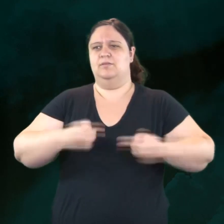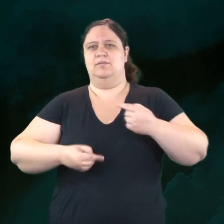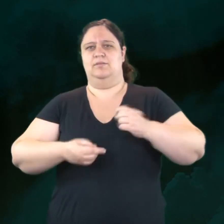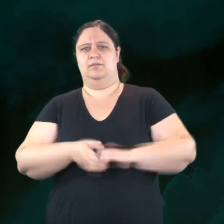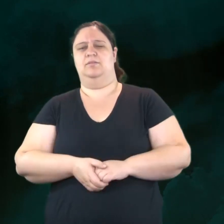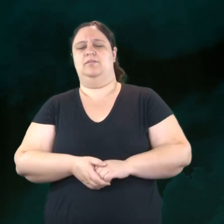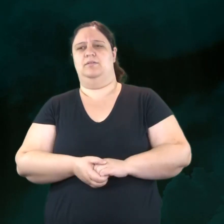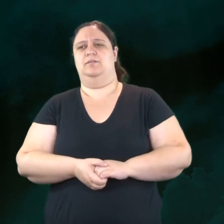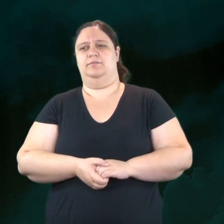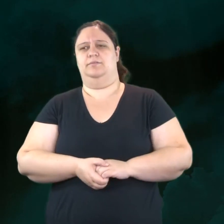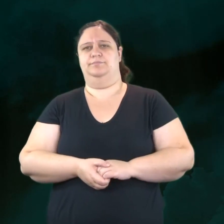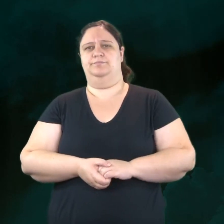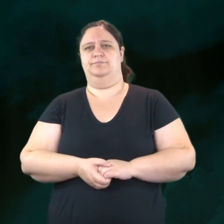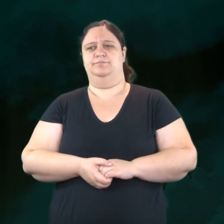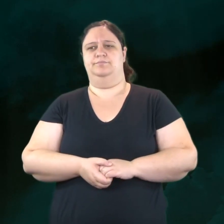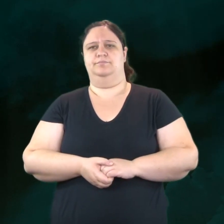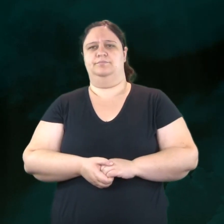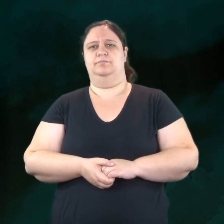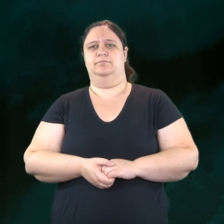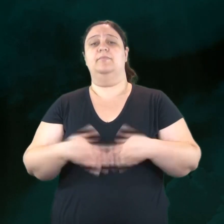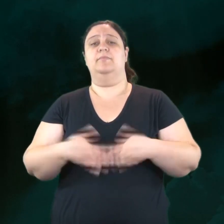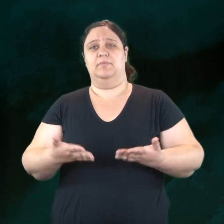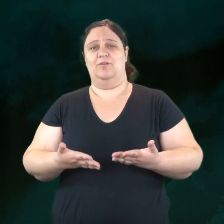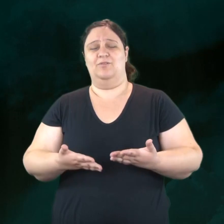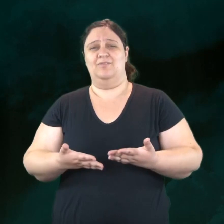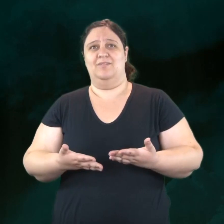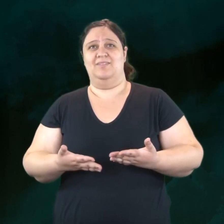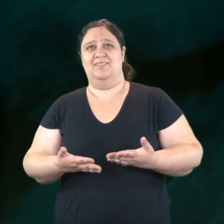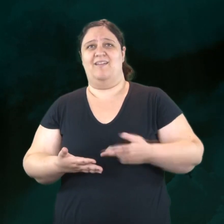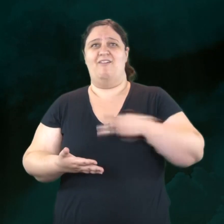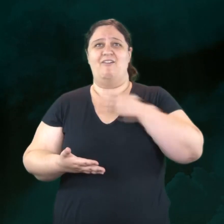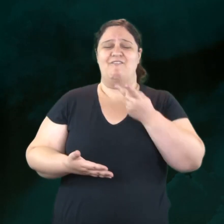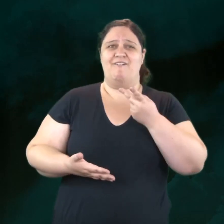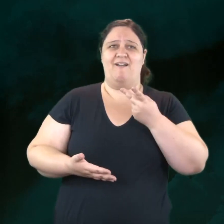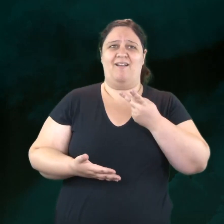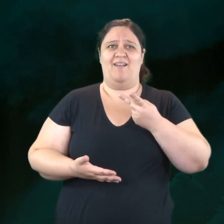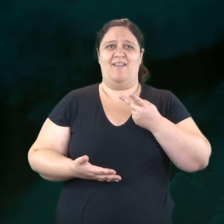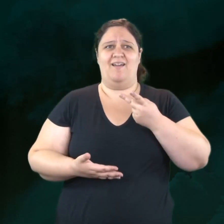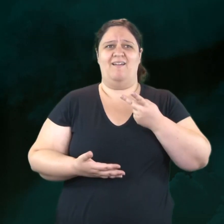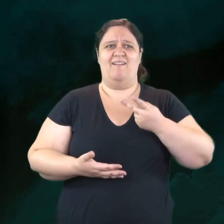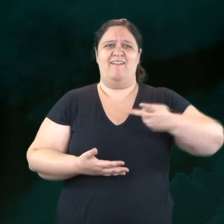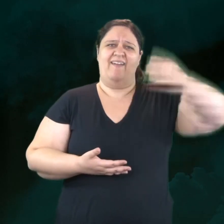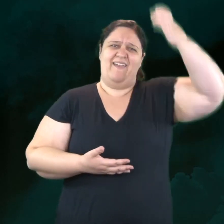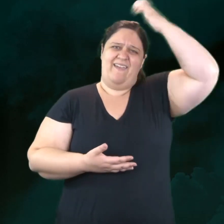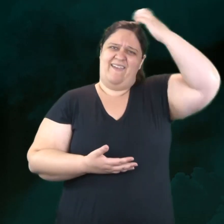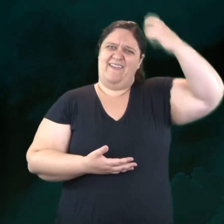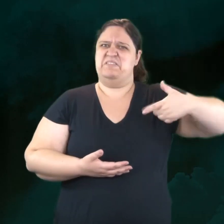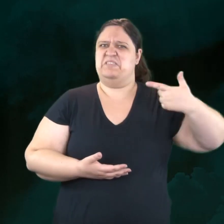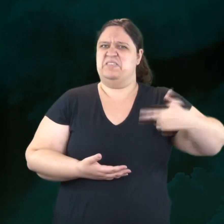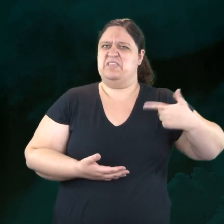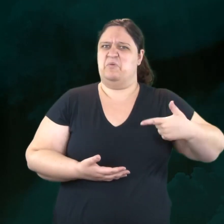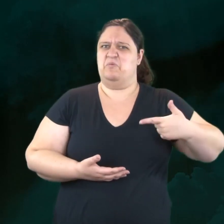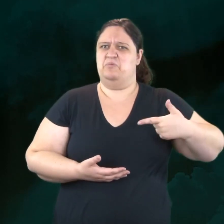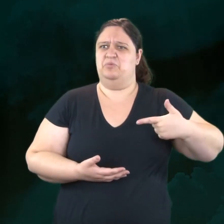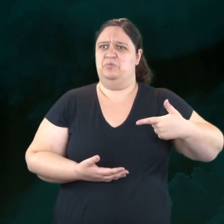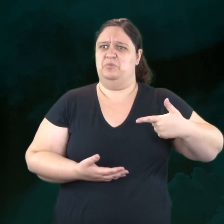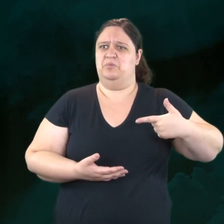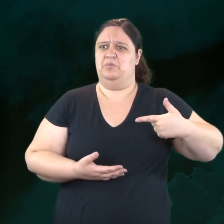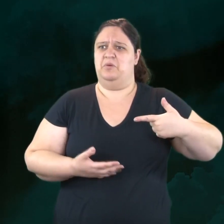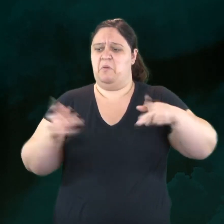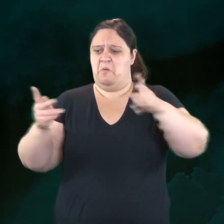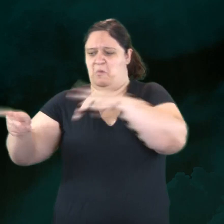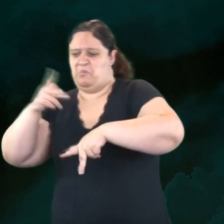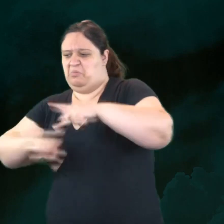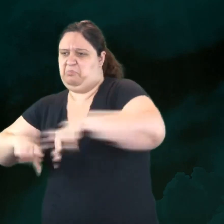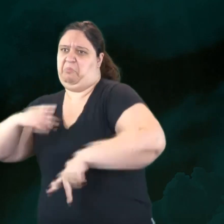democracia. Agora, nessa hora você vem falar de outro rei, então imagina, né, o medo, né, dessas